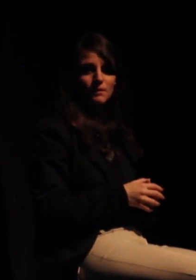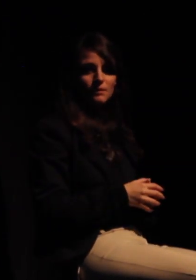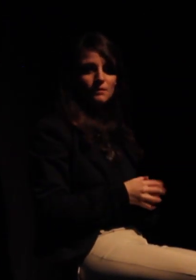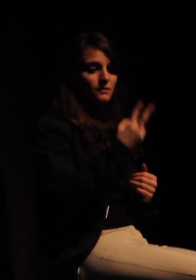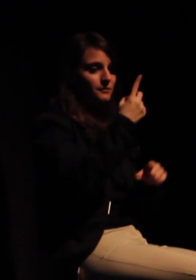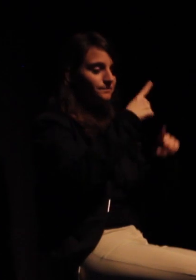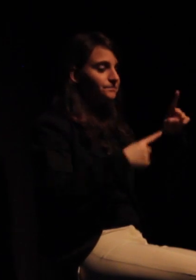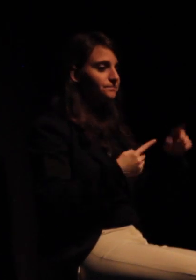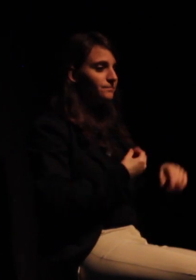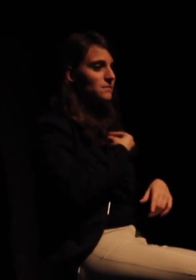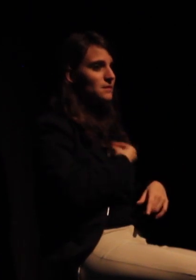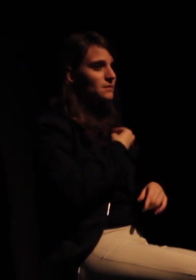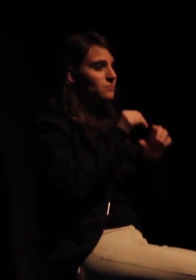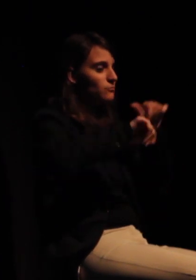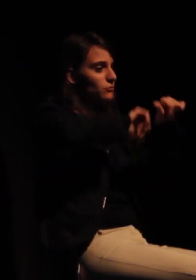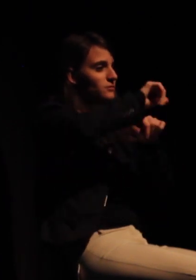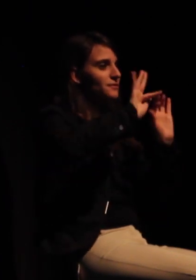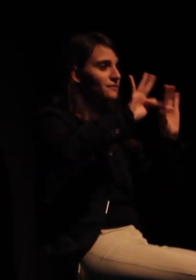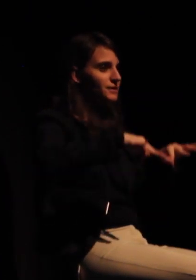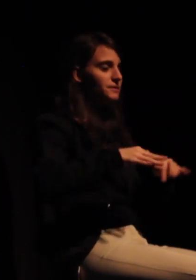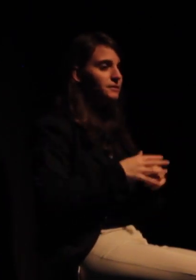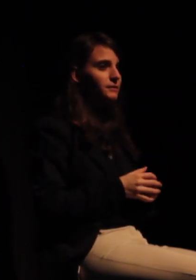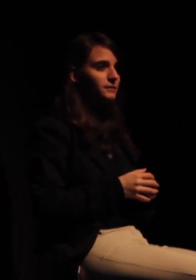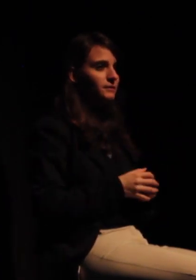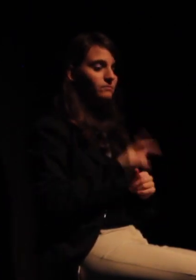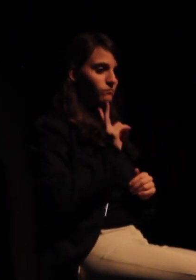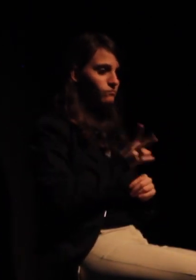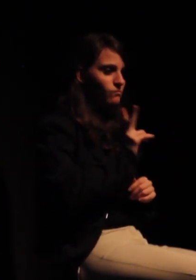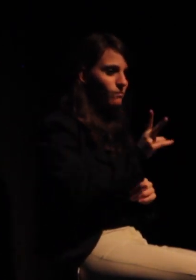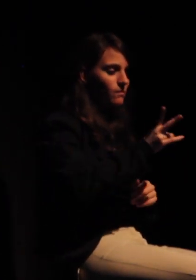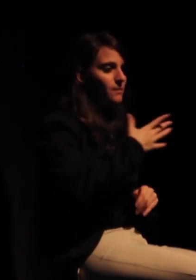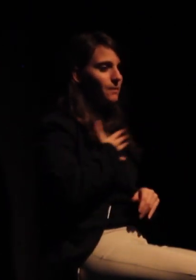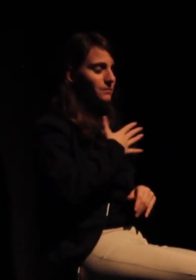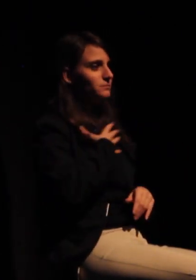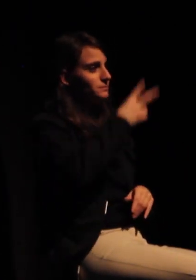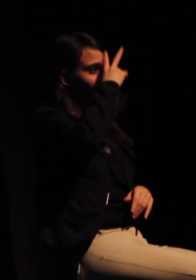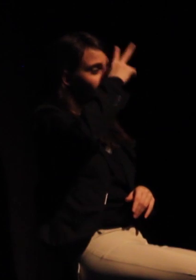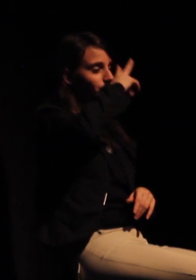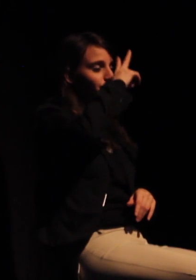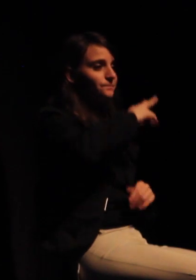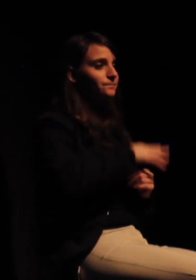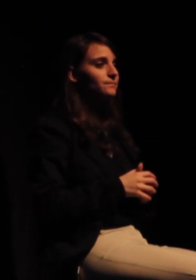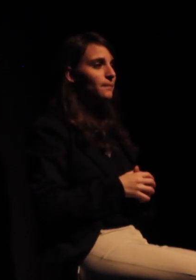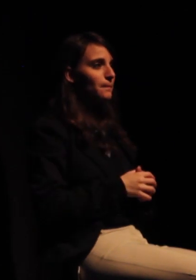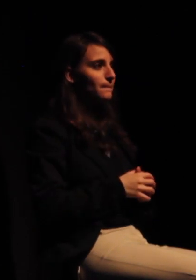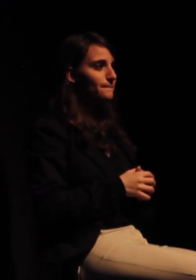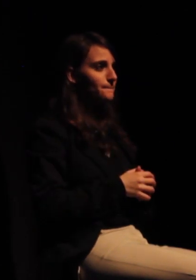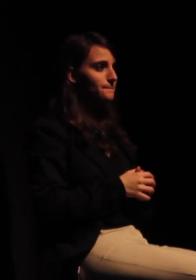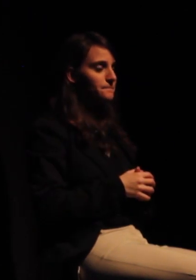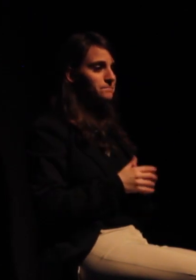2 vezes na vida eu mudei esse final. O resto eu segui o meu cronograma. Mas a história tem que